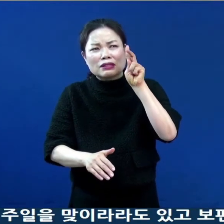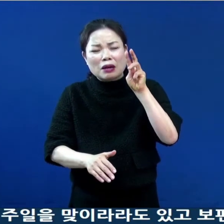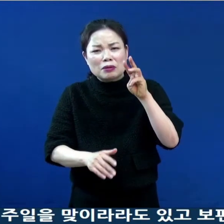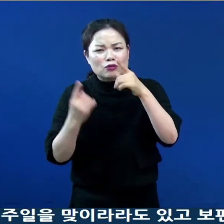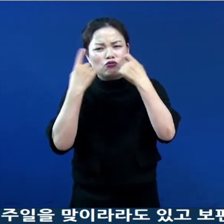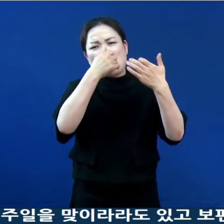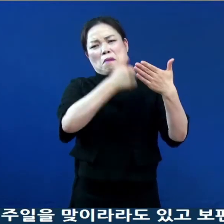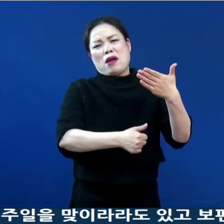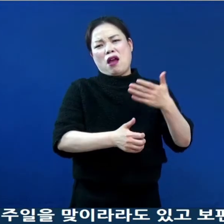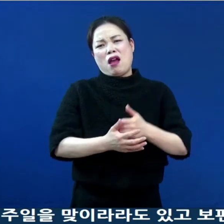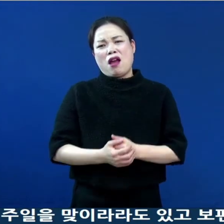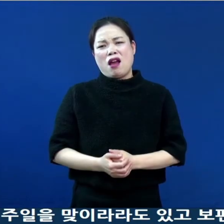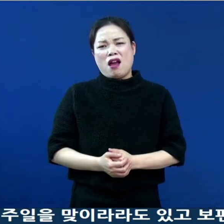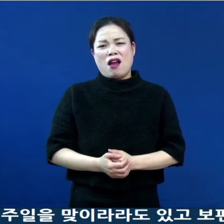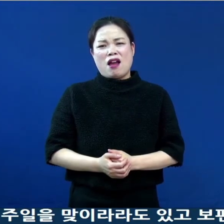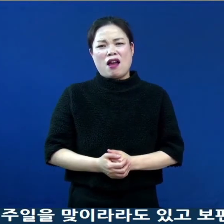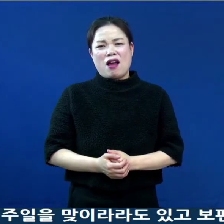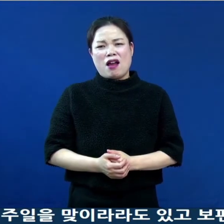나가요.